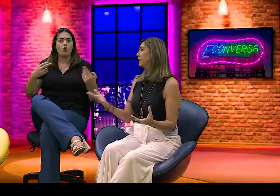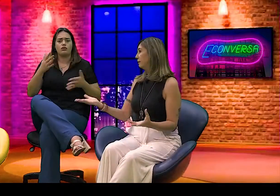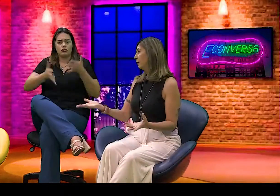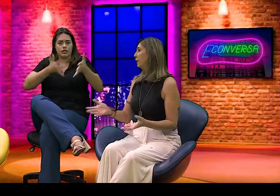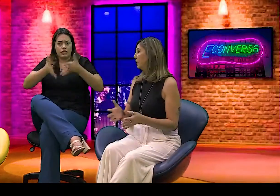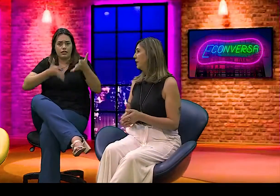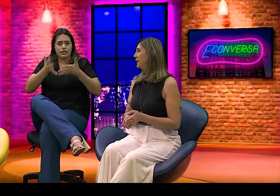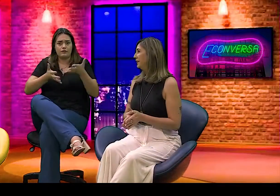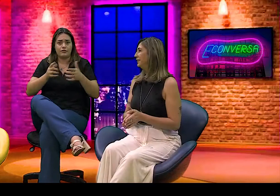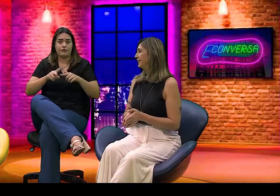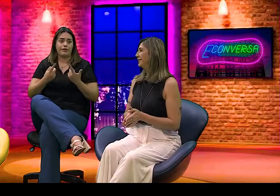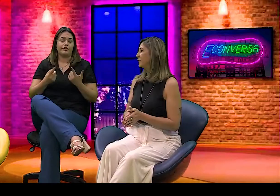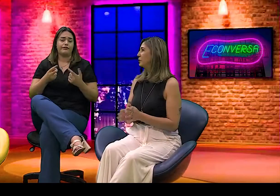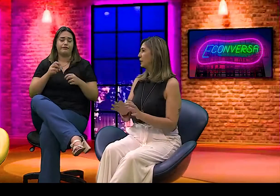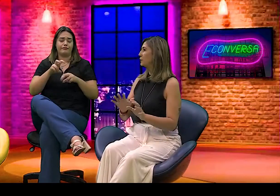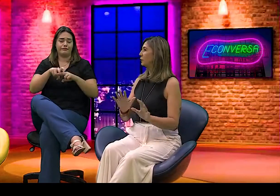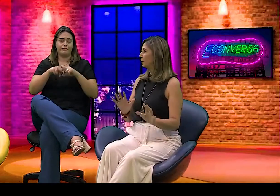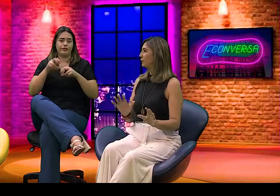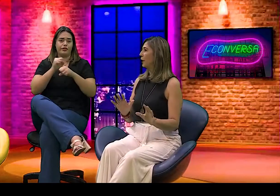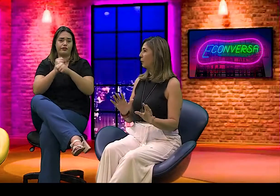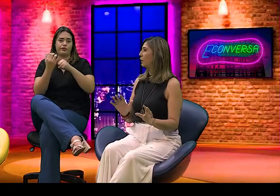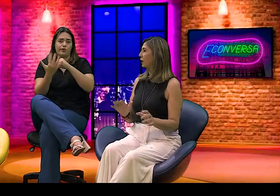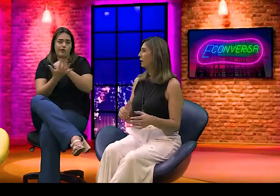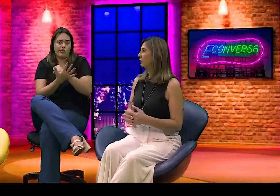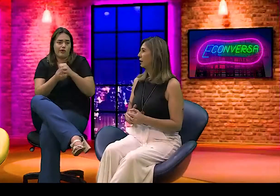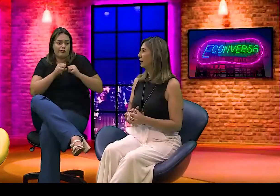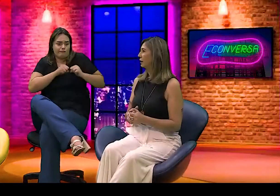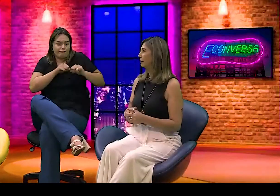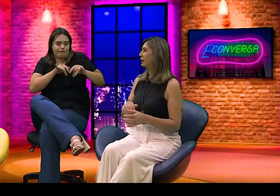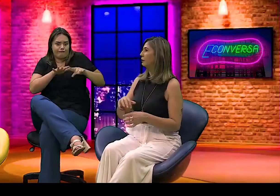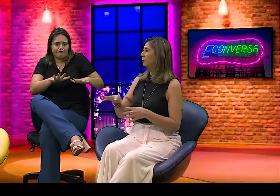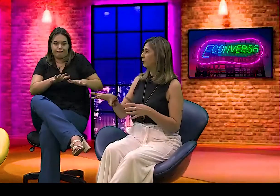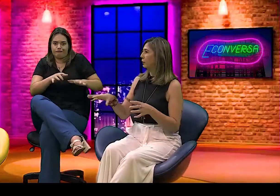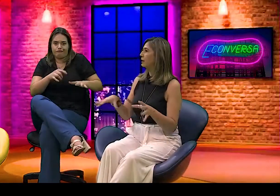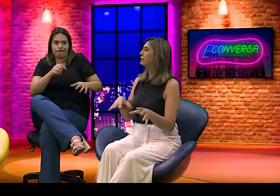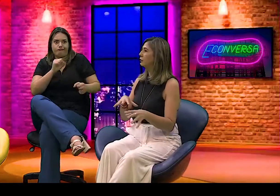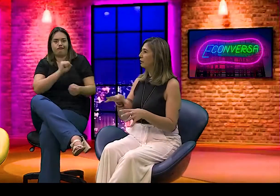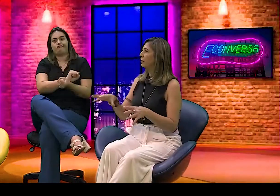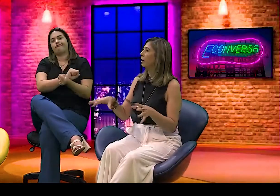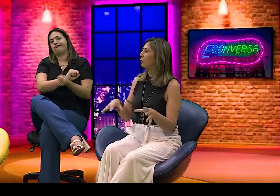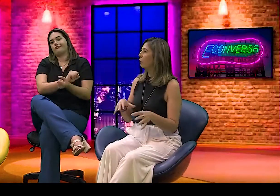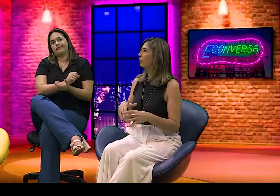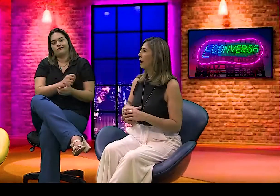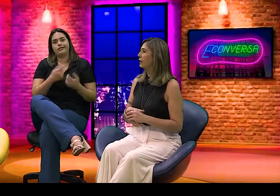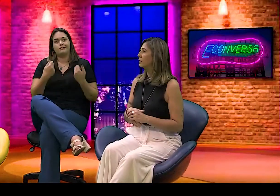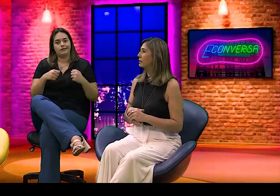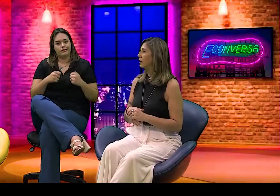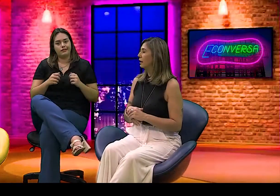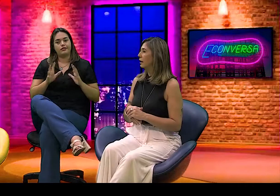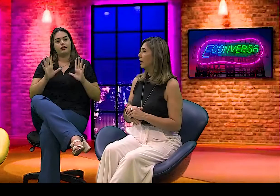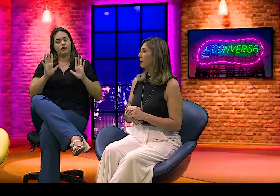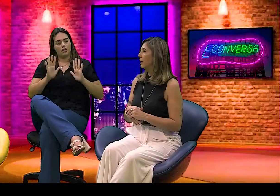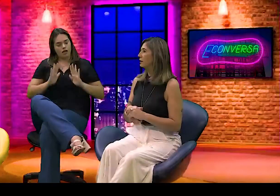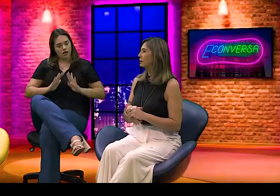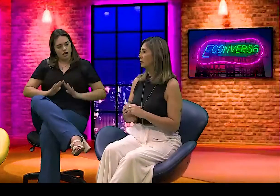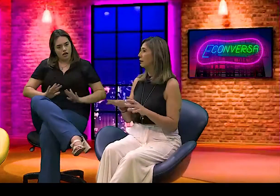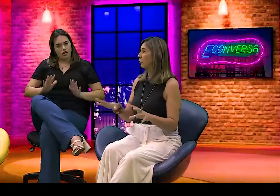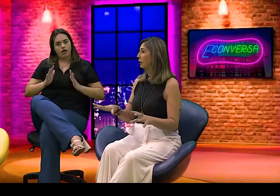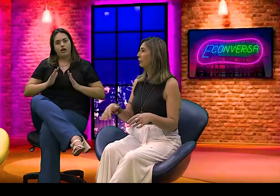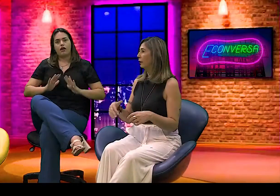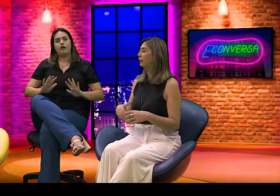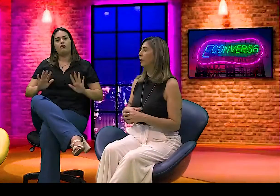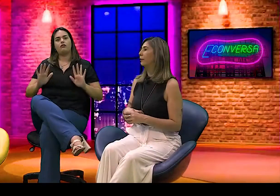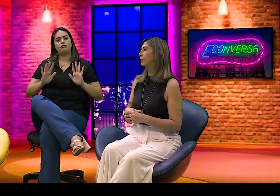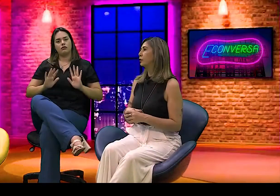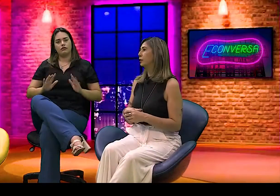na sequência veio a pandemia. A gente precisou esperar um pouquinho, né, até que pudesse já ficar um pouco mais